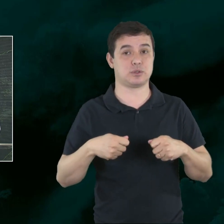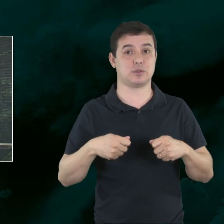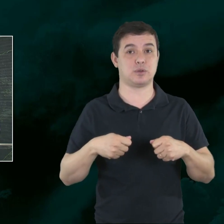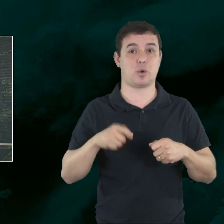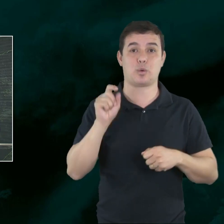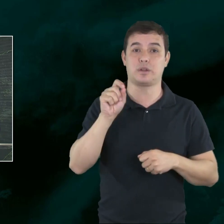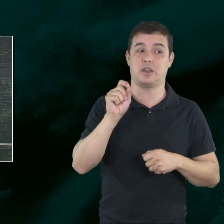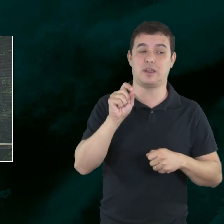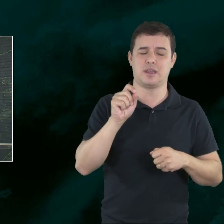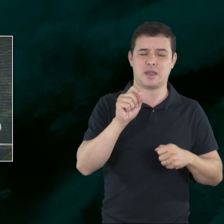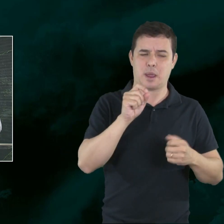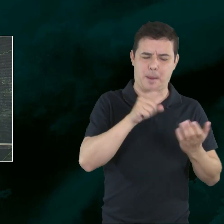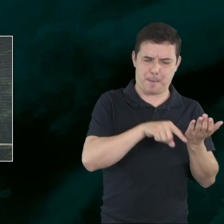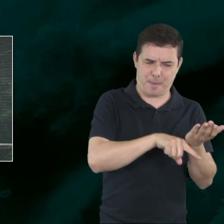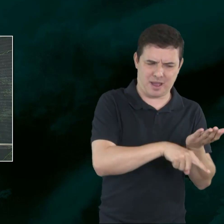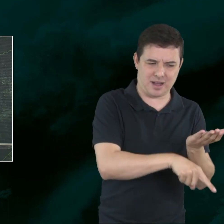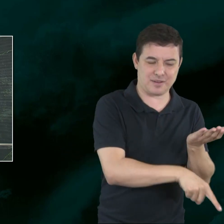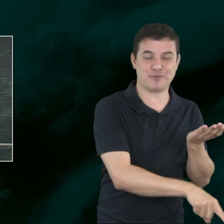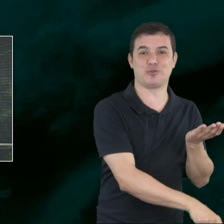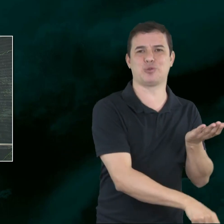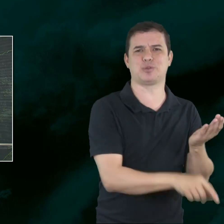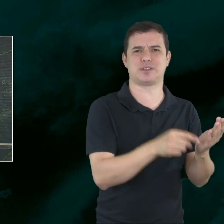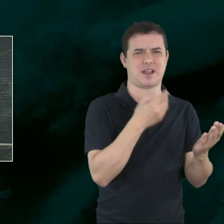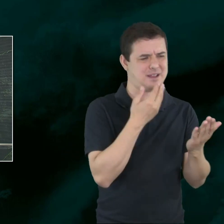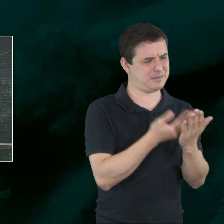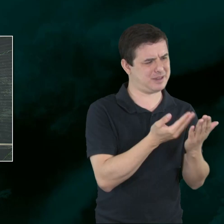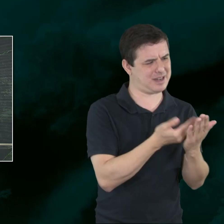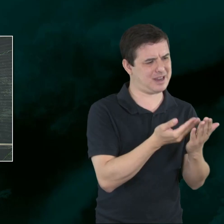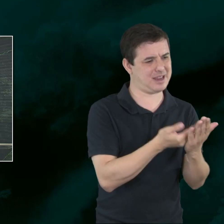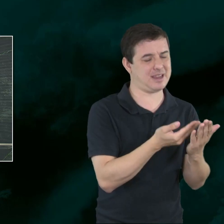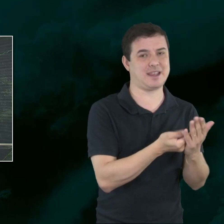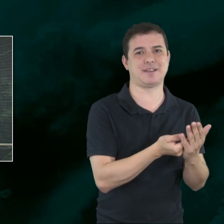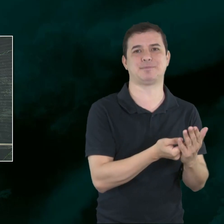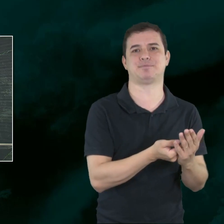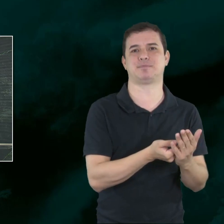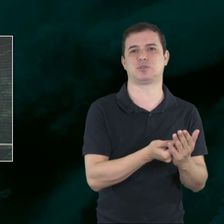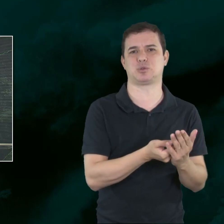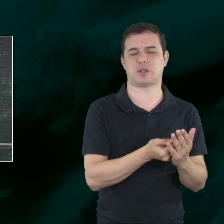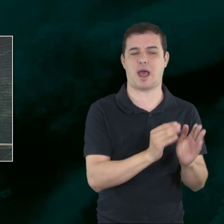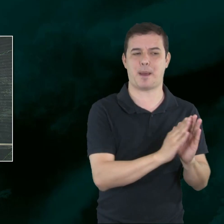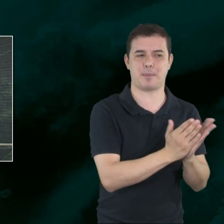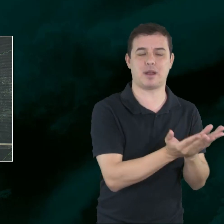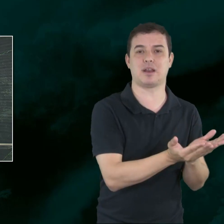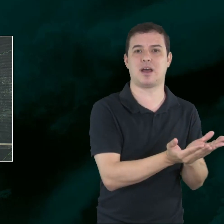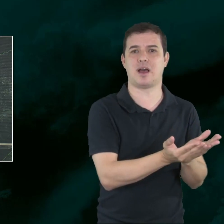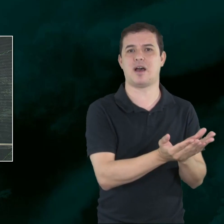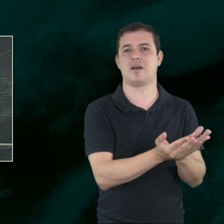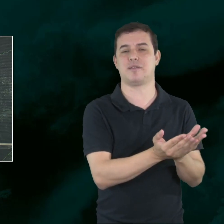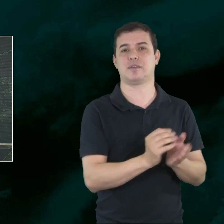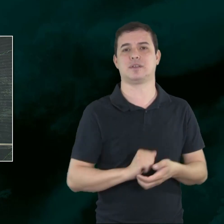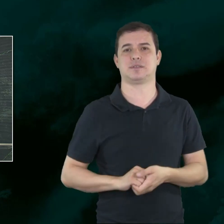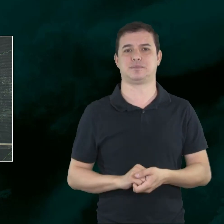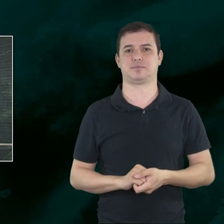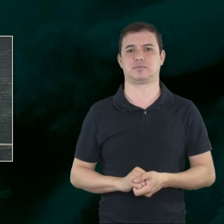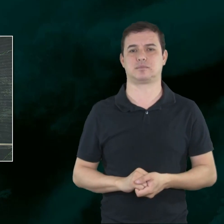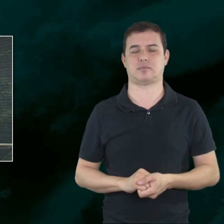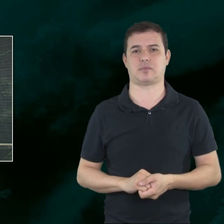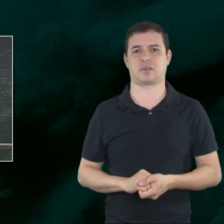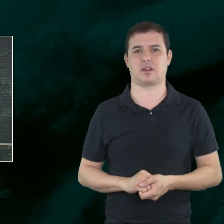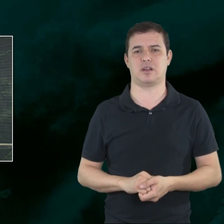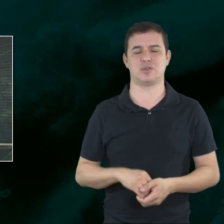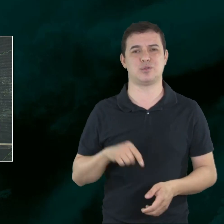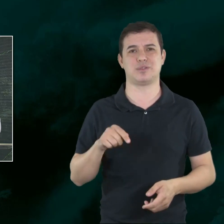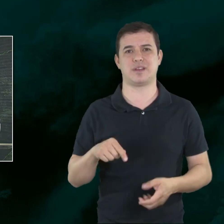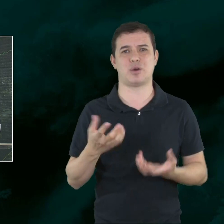através da palavra profética, estamos alertando. Queridos irmãos, eu não tenho nenhum interesse de fazer um estudo escatológico.